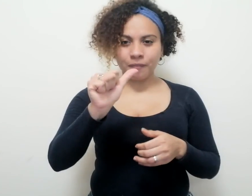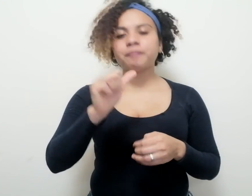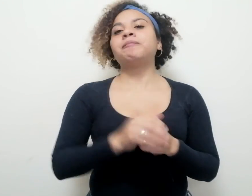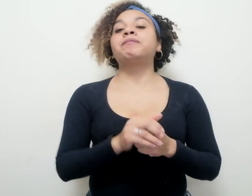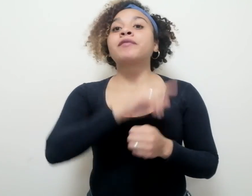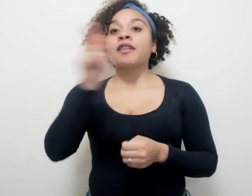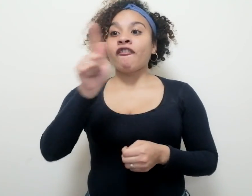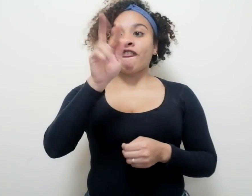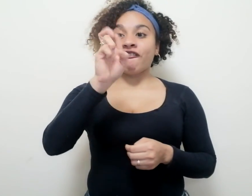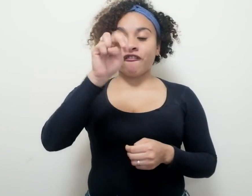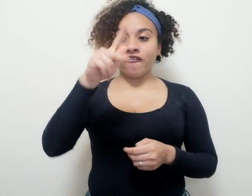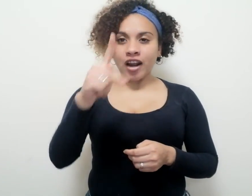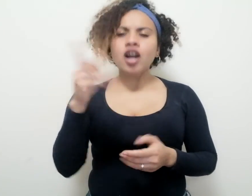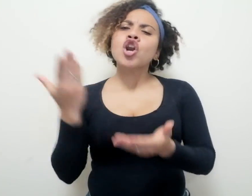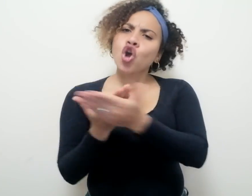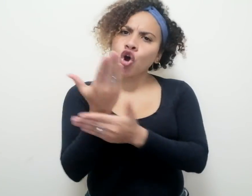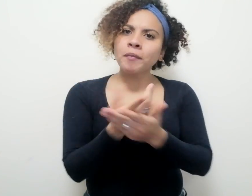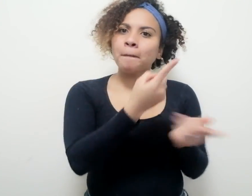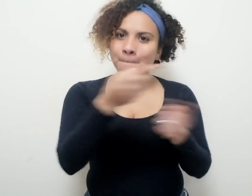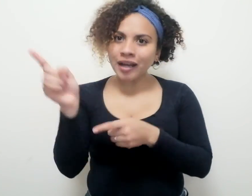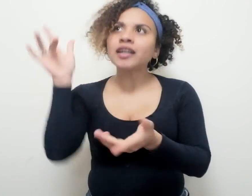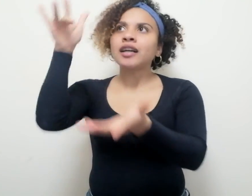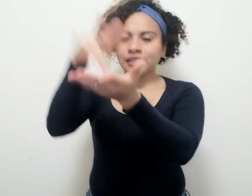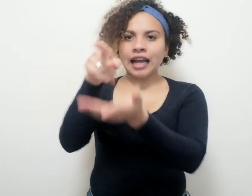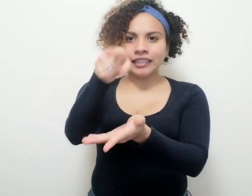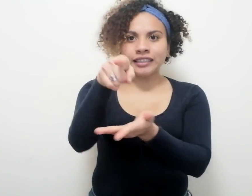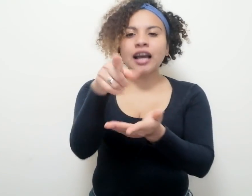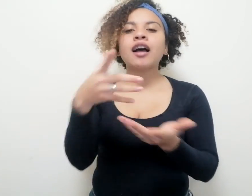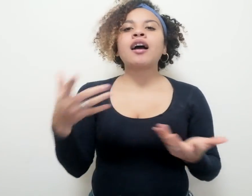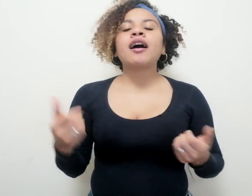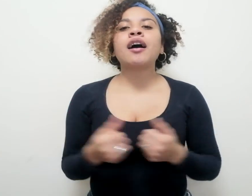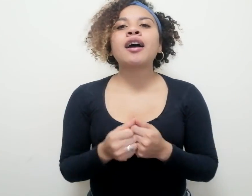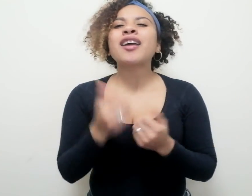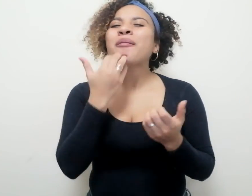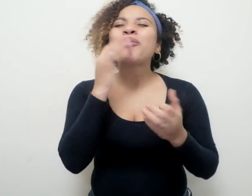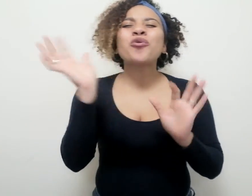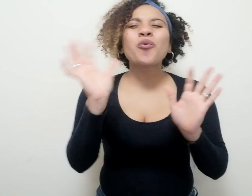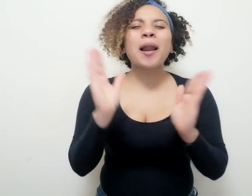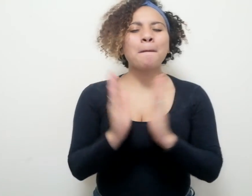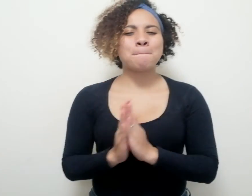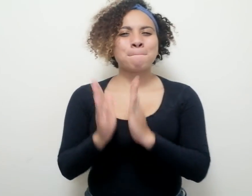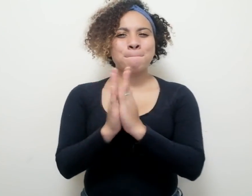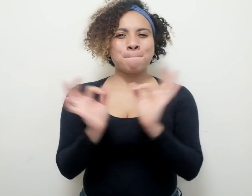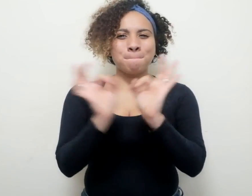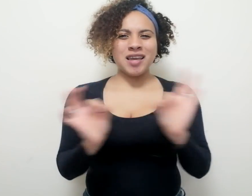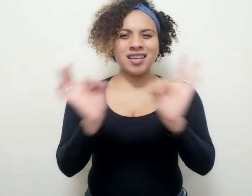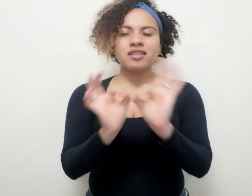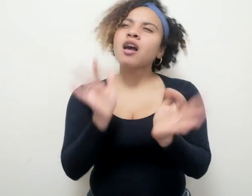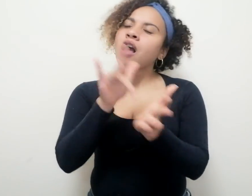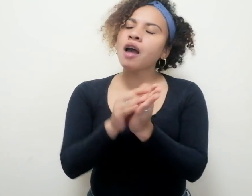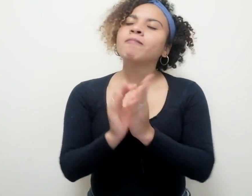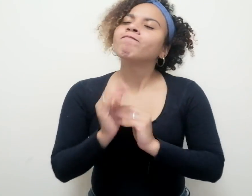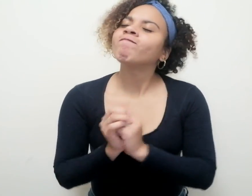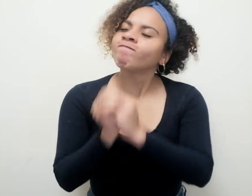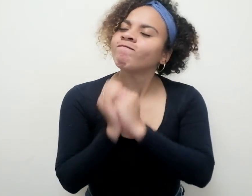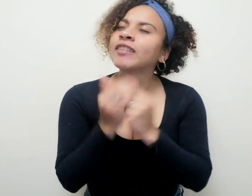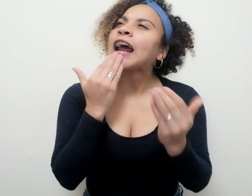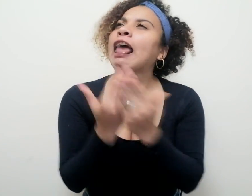Weiss le recomienda ir hasta allá en peregrinación piadosa para agradecer el milagro,